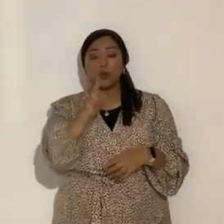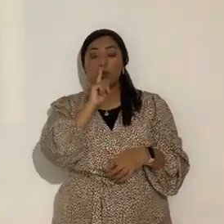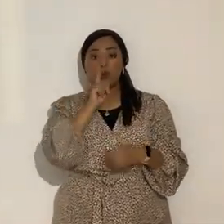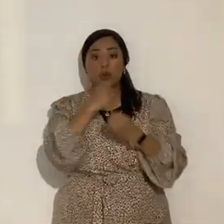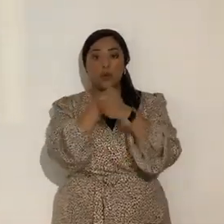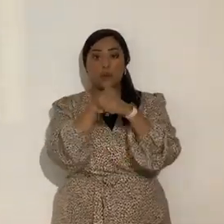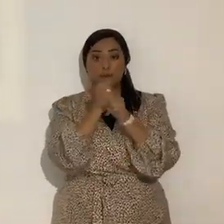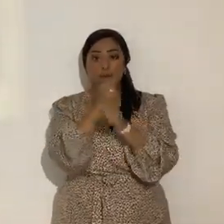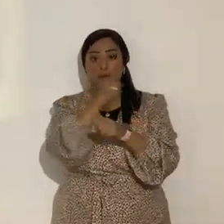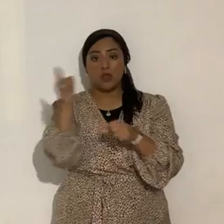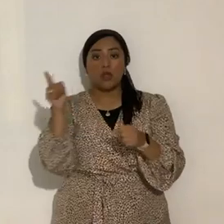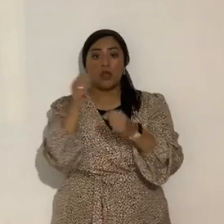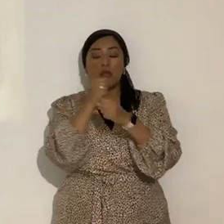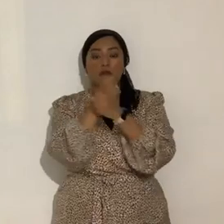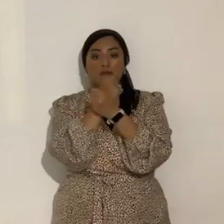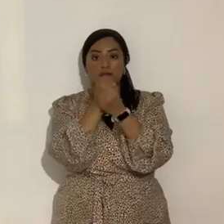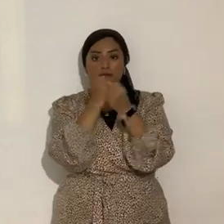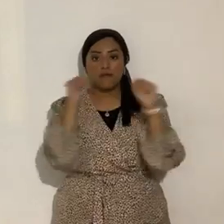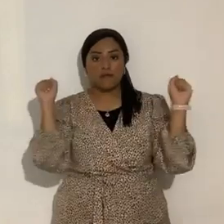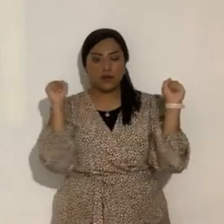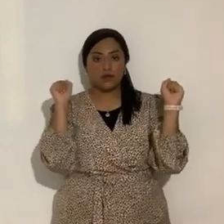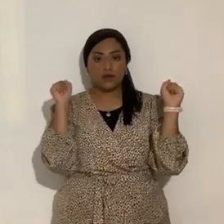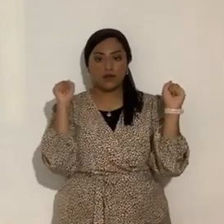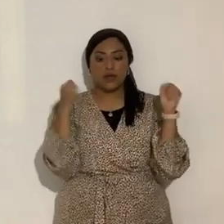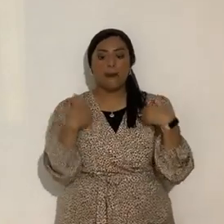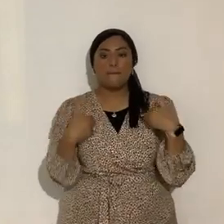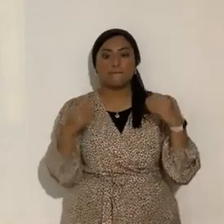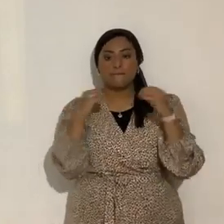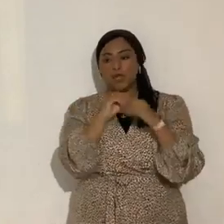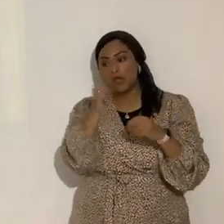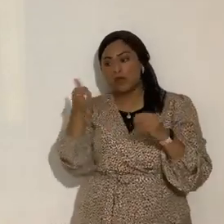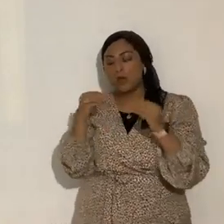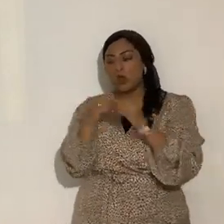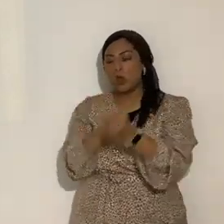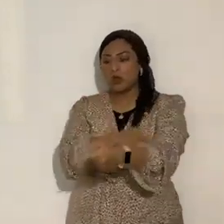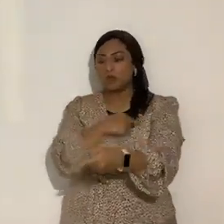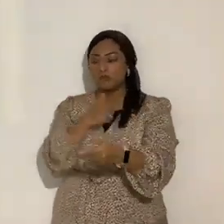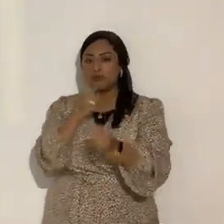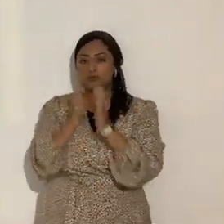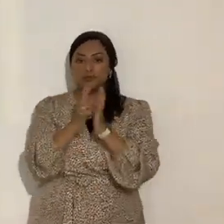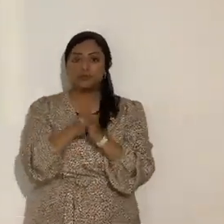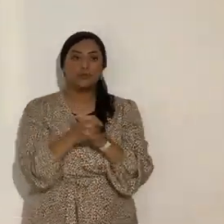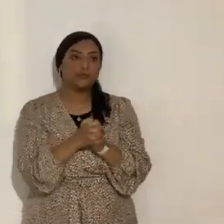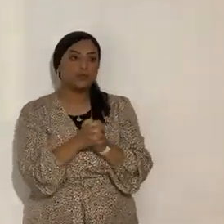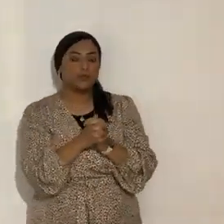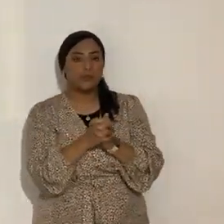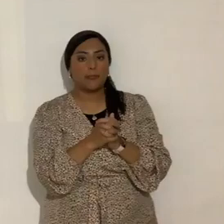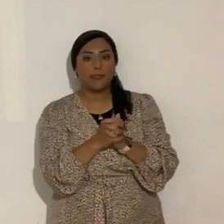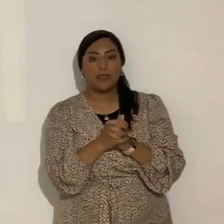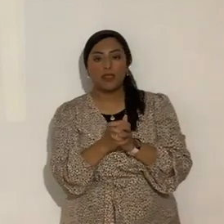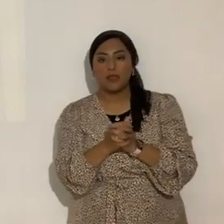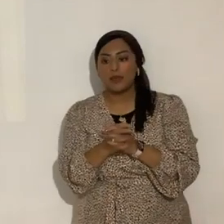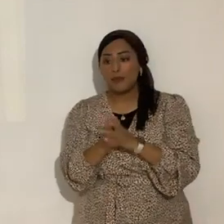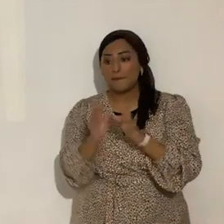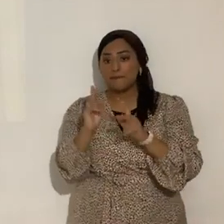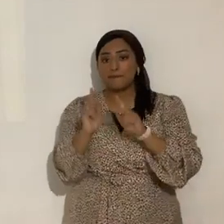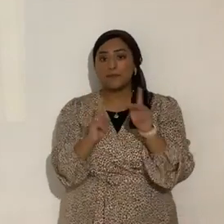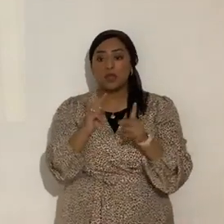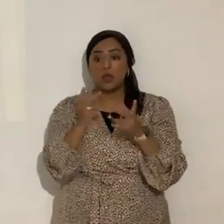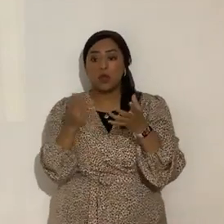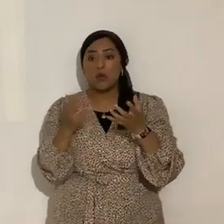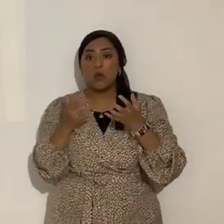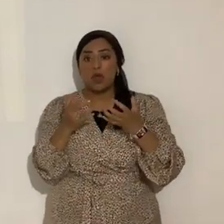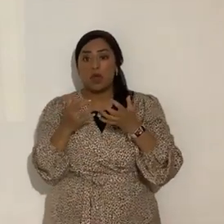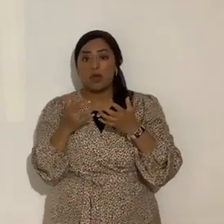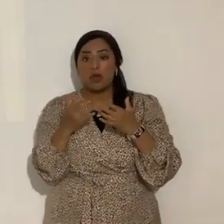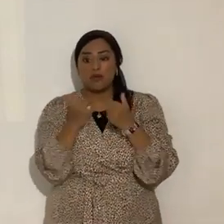ello bastante más profunda, ¿verdad? Más extensa, porque ahorita no es el tema, pero no se está a salvo de la verdad, porque la gente quiere